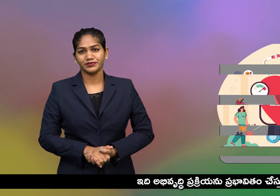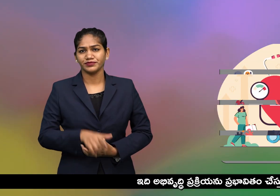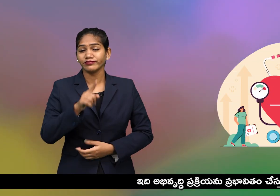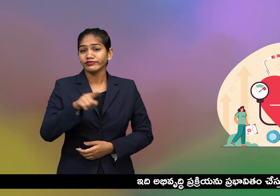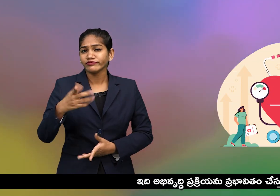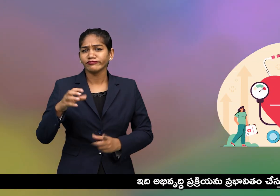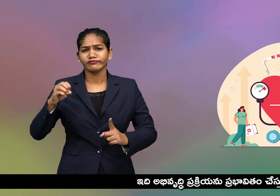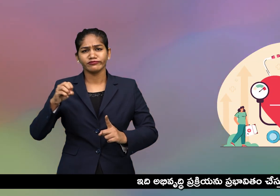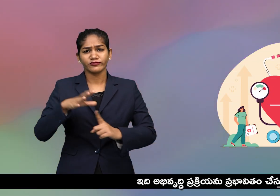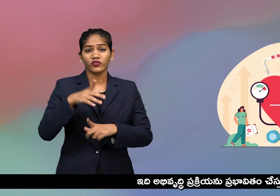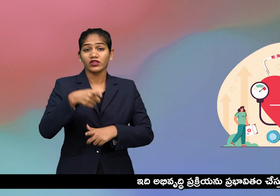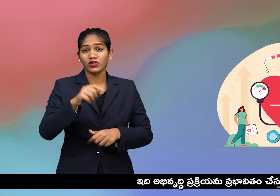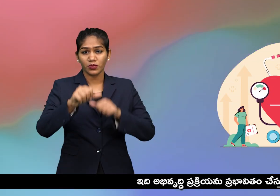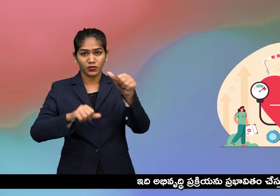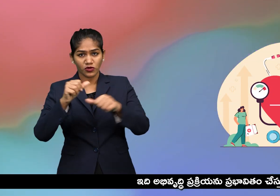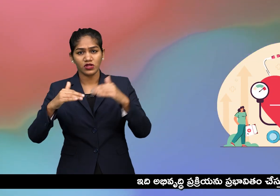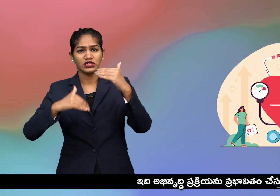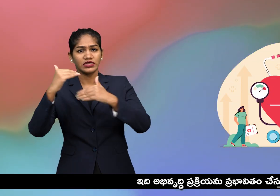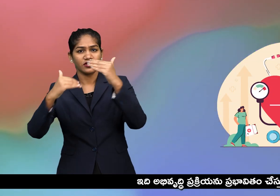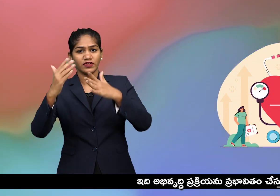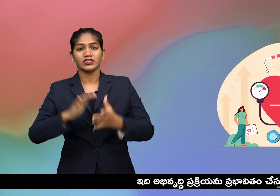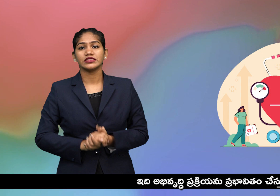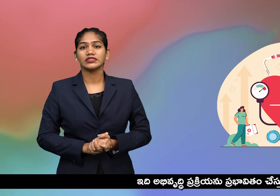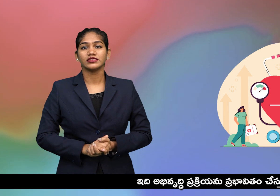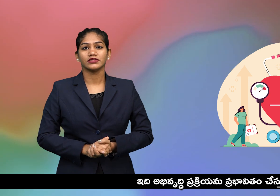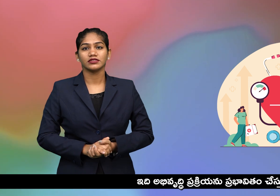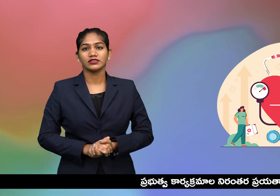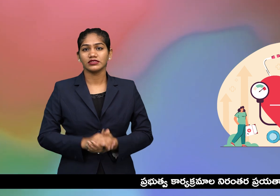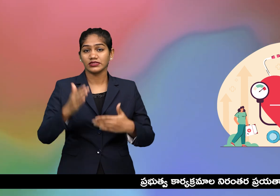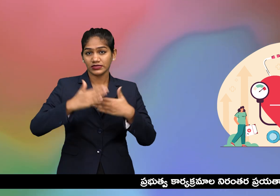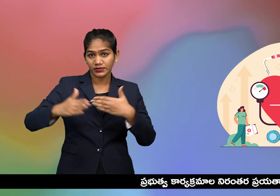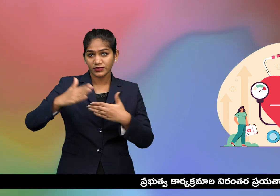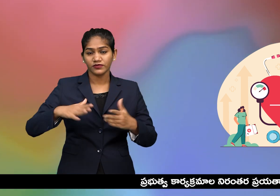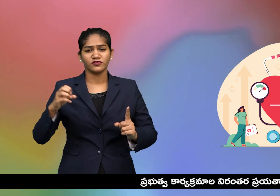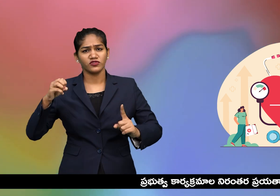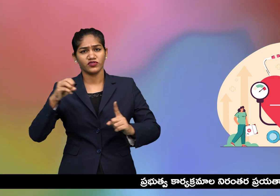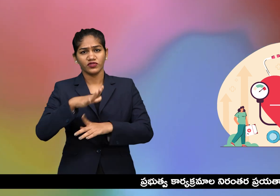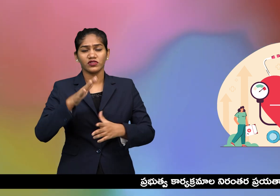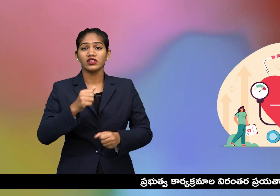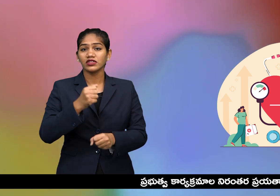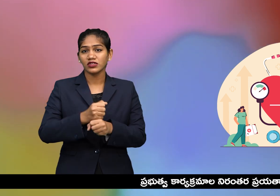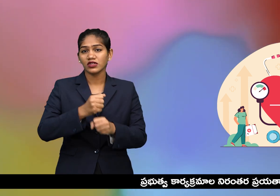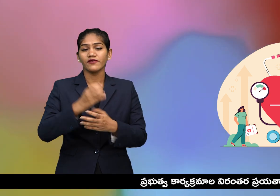ఇది అభివృద్ధి ప్రక్రియను ప్రభావితం చేస్తుంది. ప్రభుత్వ కార్యక్రమాల నిరంతర